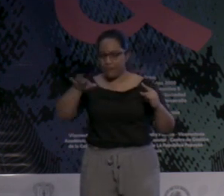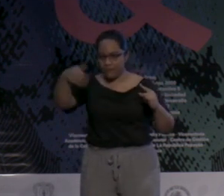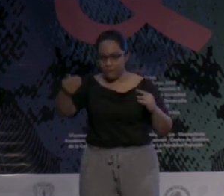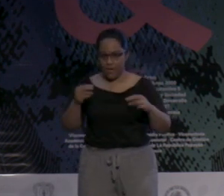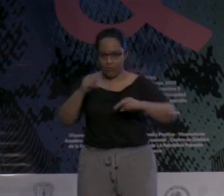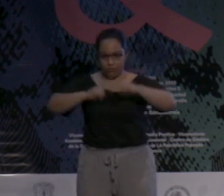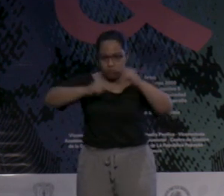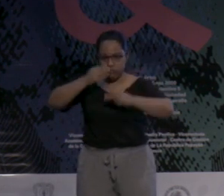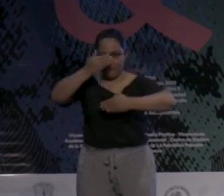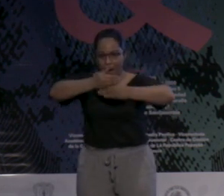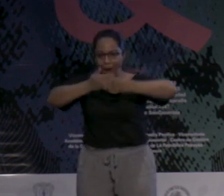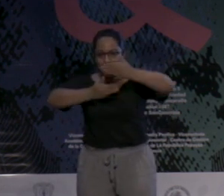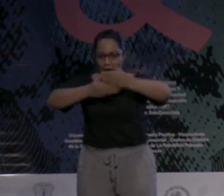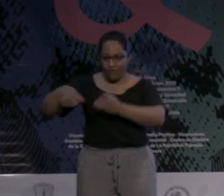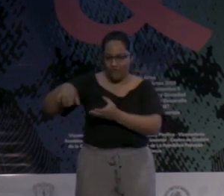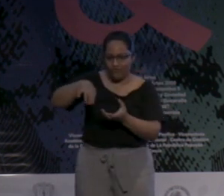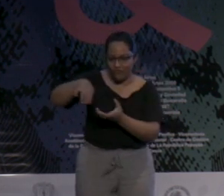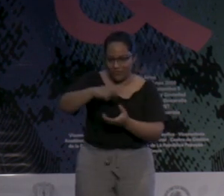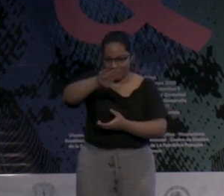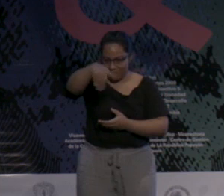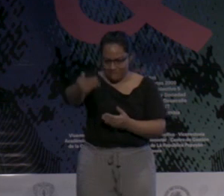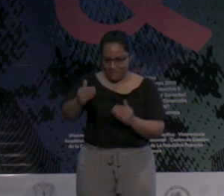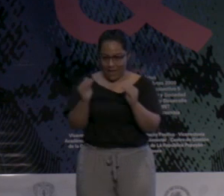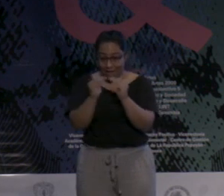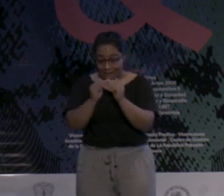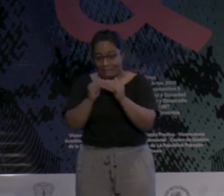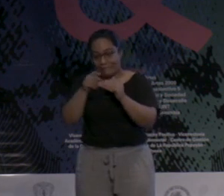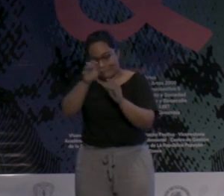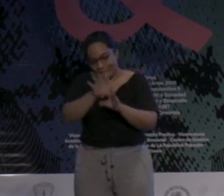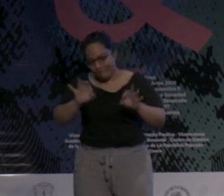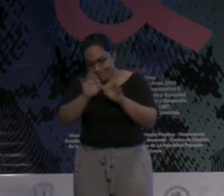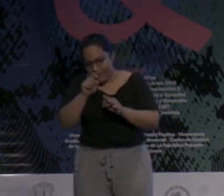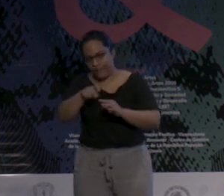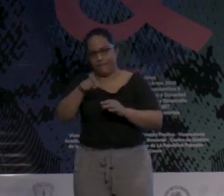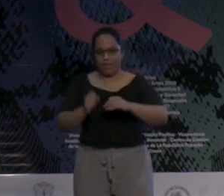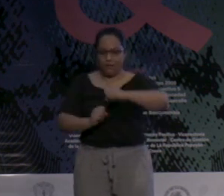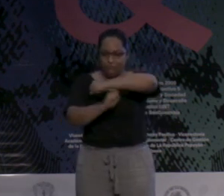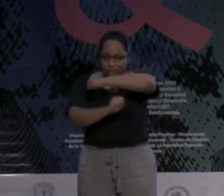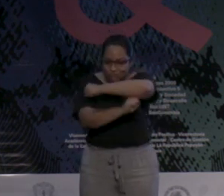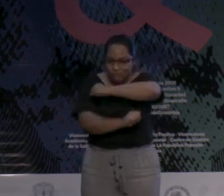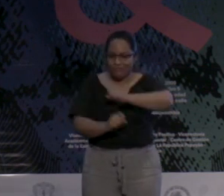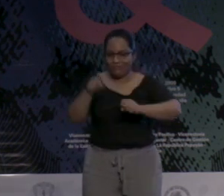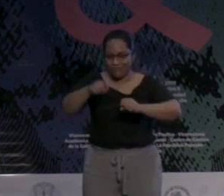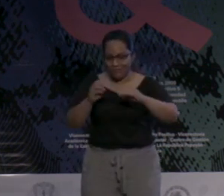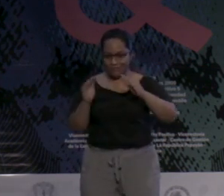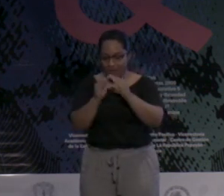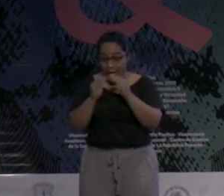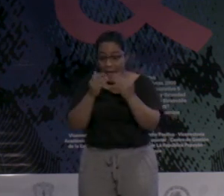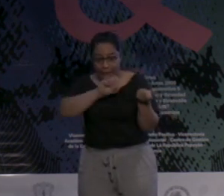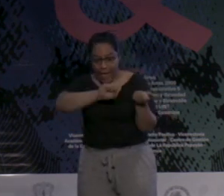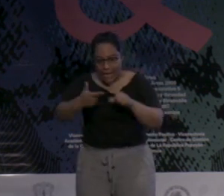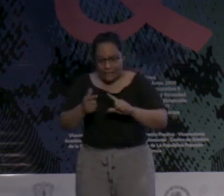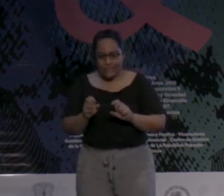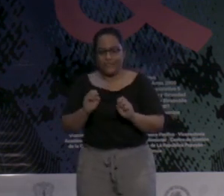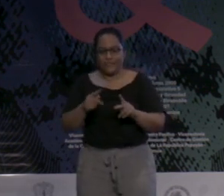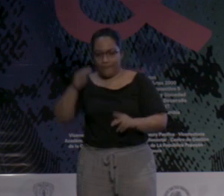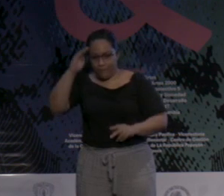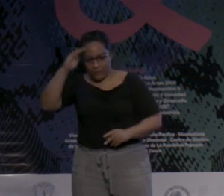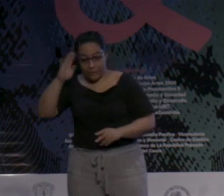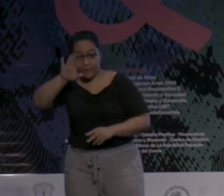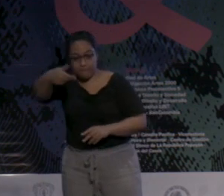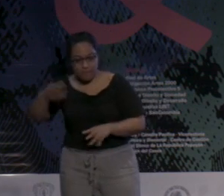en cemento. Las casas de cemento necesitan hacer cimientos, bases, y si logran hacerlas es muy difícil que la policía